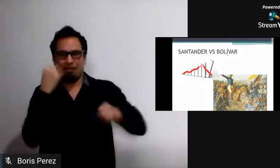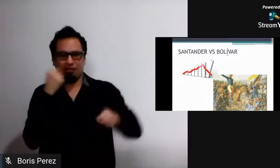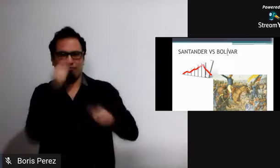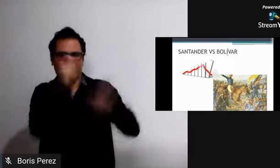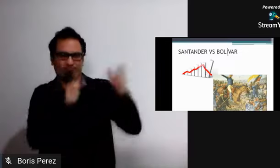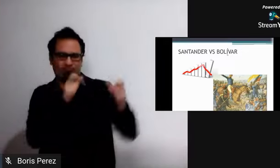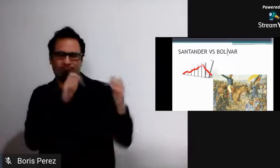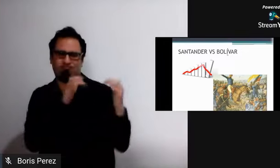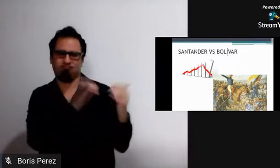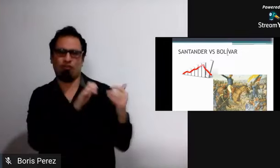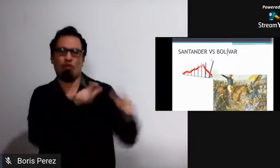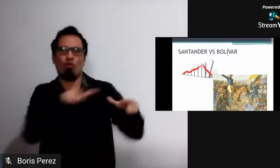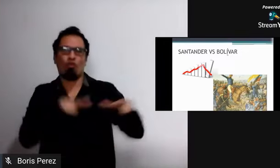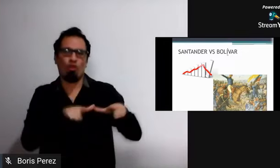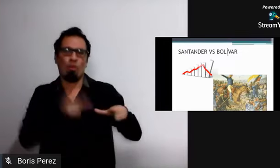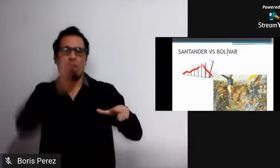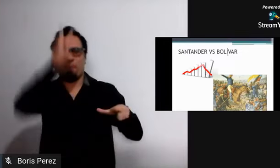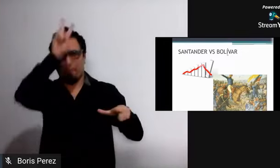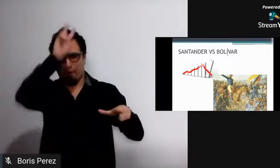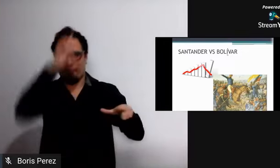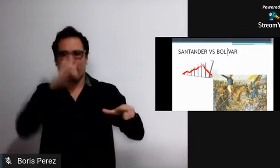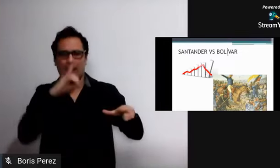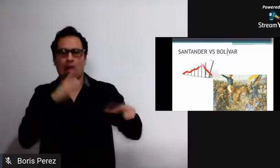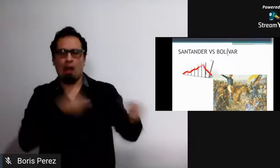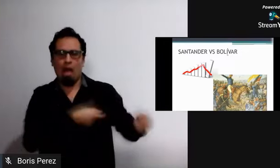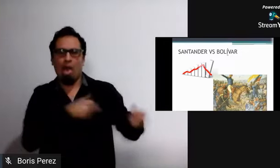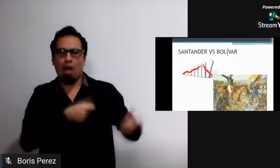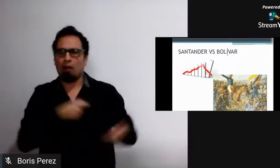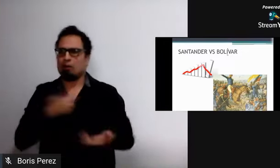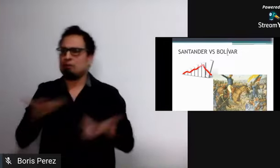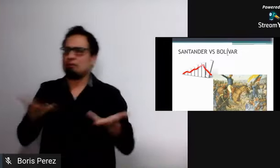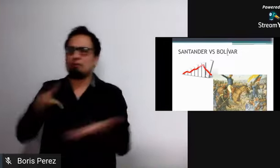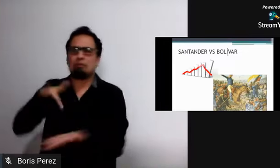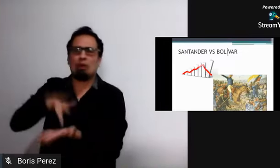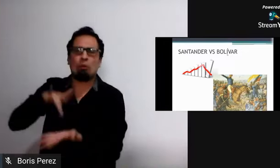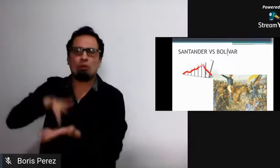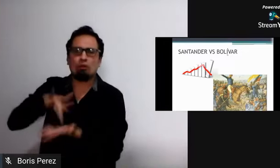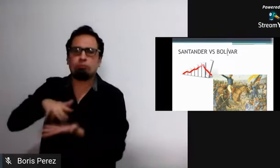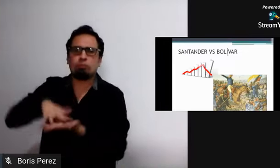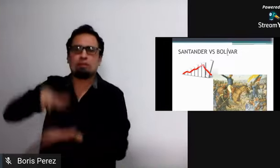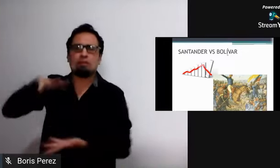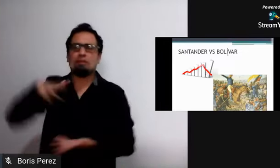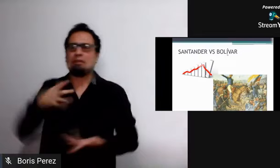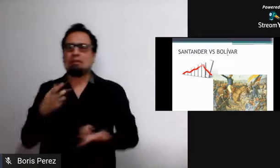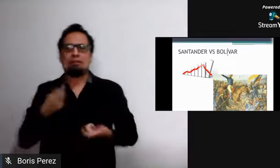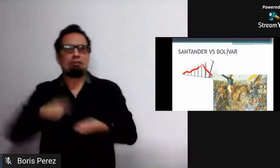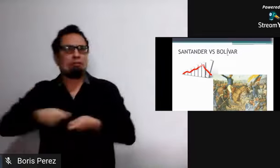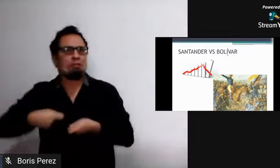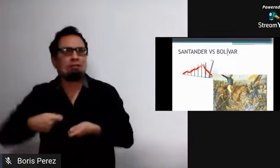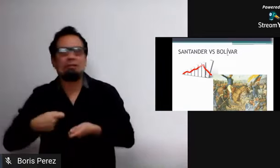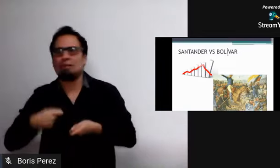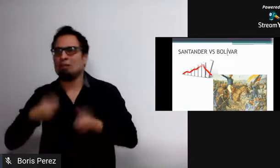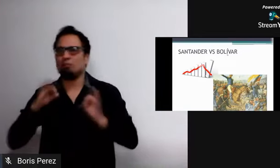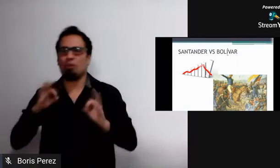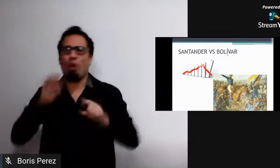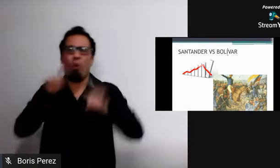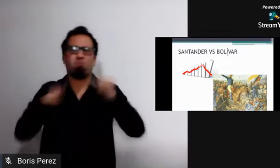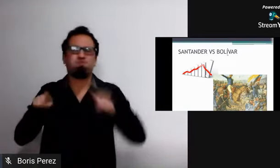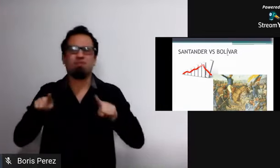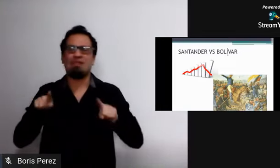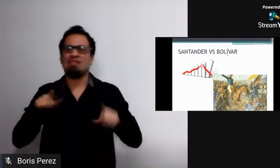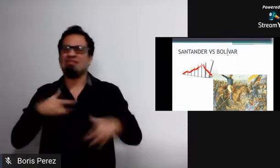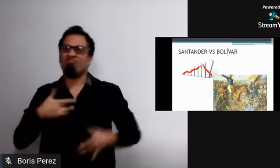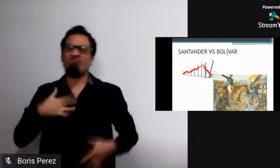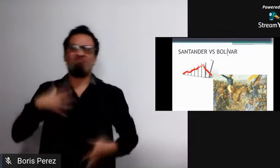también se incrementaron los gastos por la situación de guerra, porque tenían